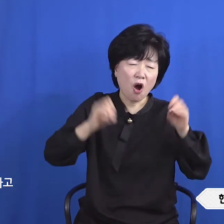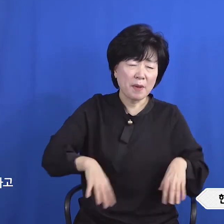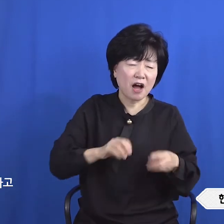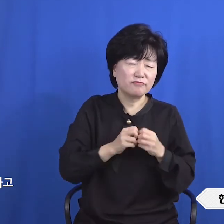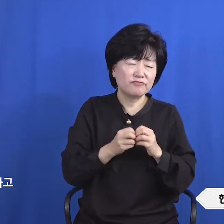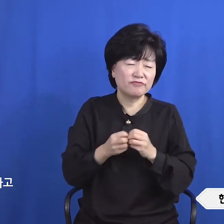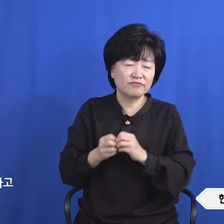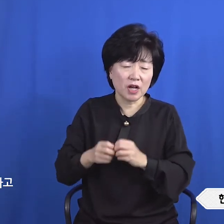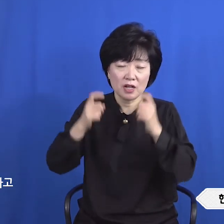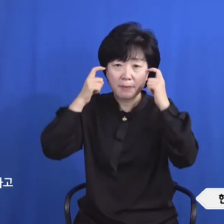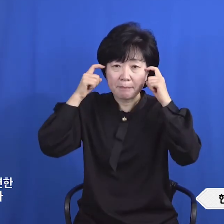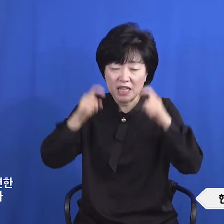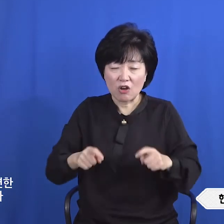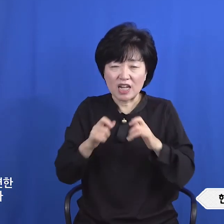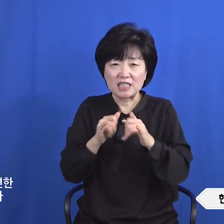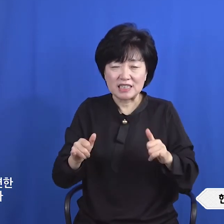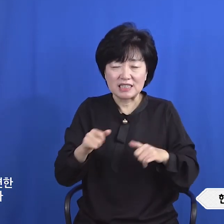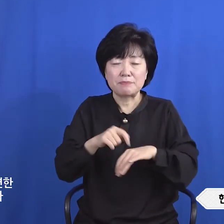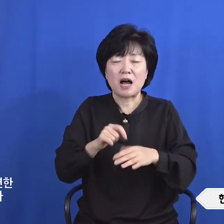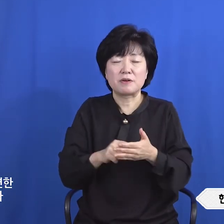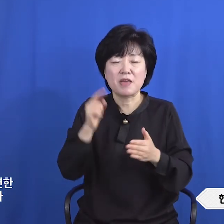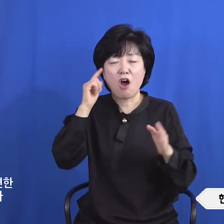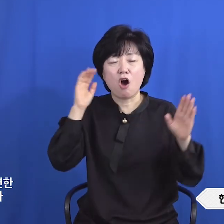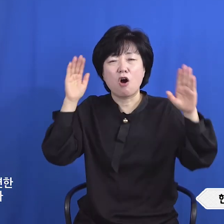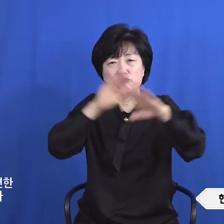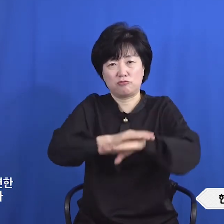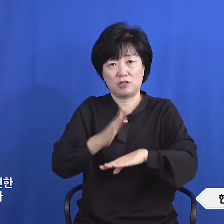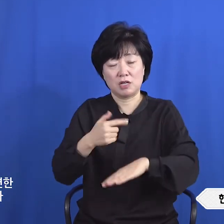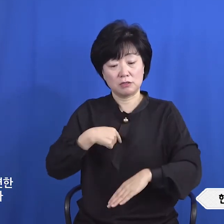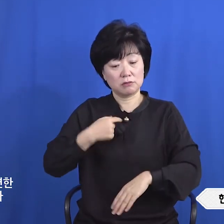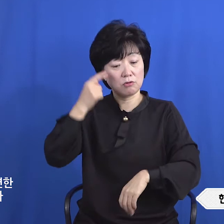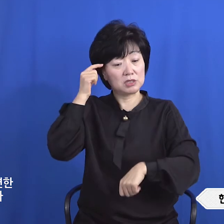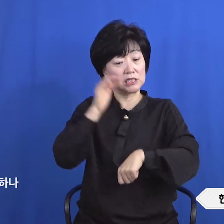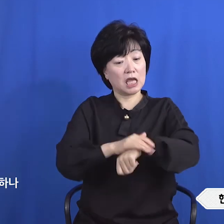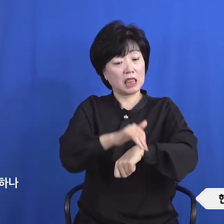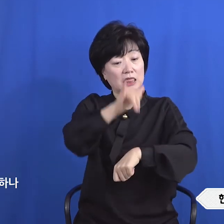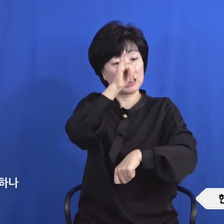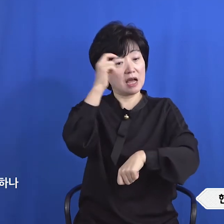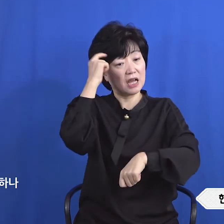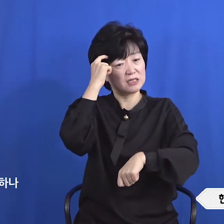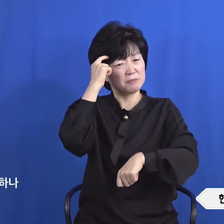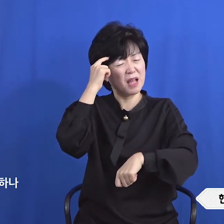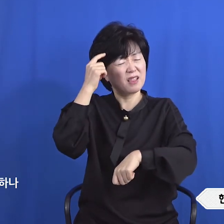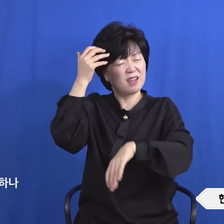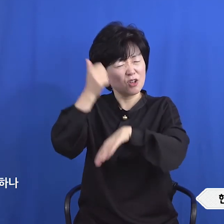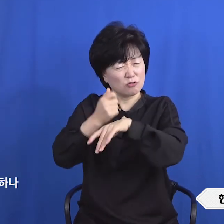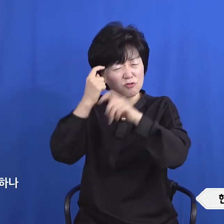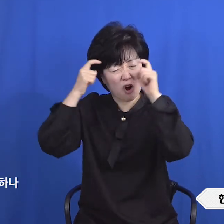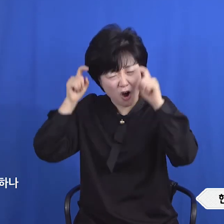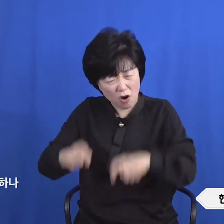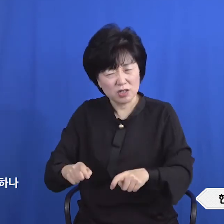허망하여지며 미련한 마음이 어두워졌나니 스스로 지혜 있다 하나 어리석게 되어